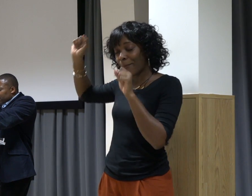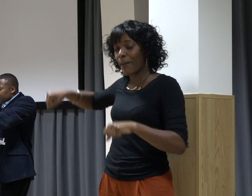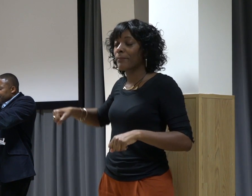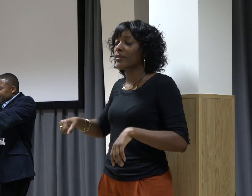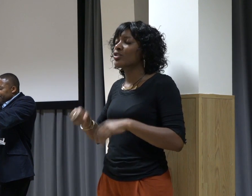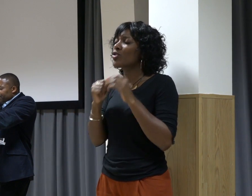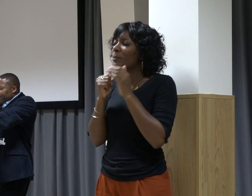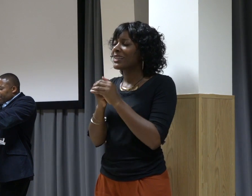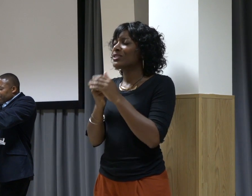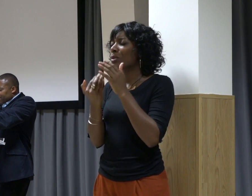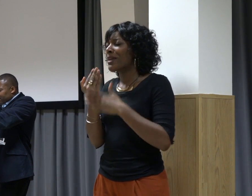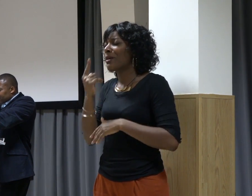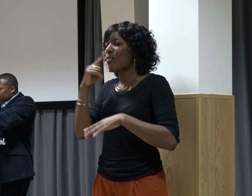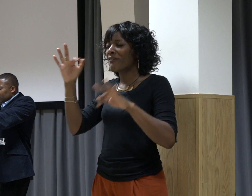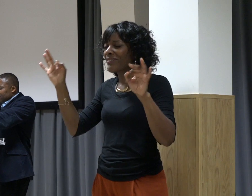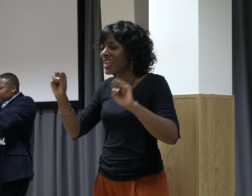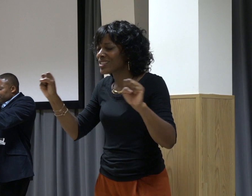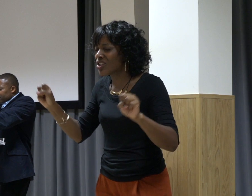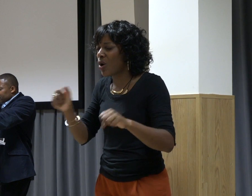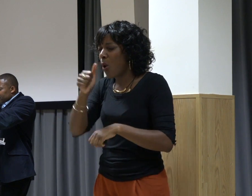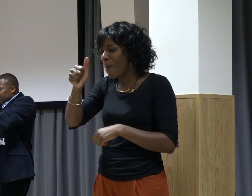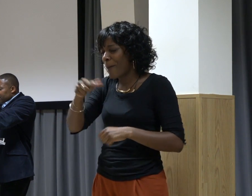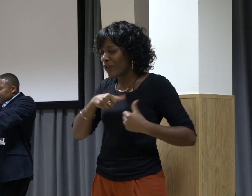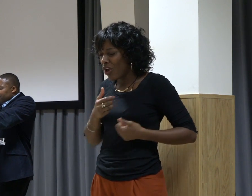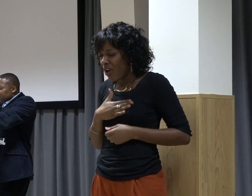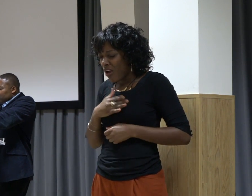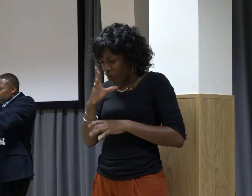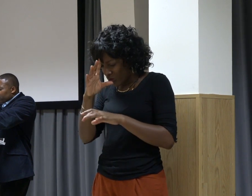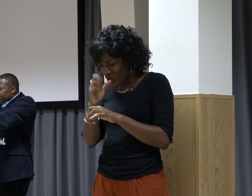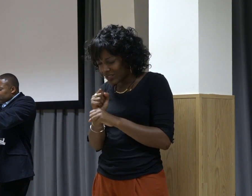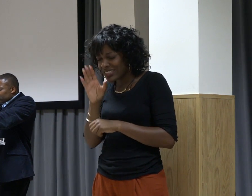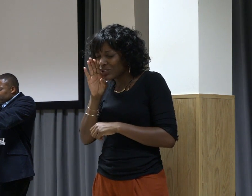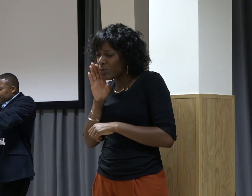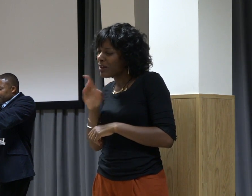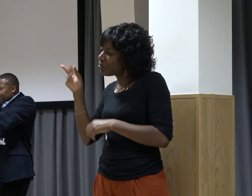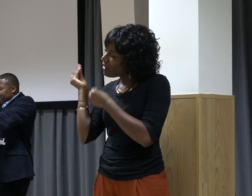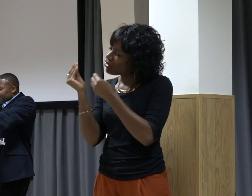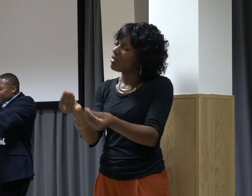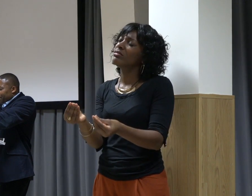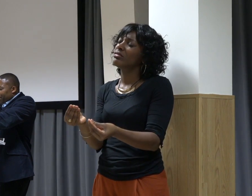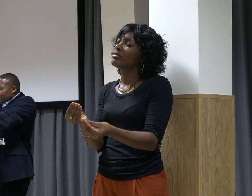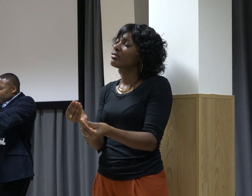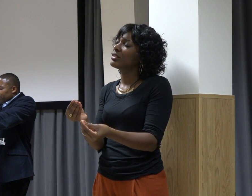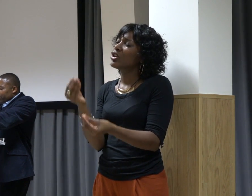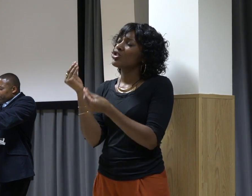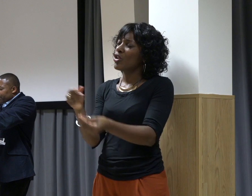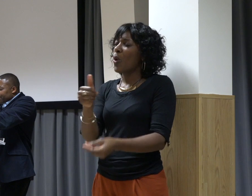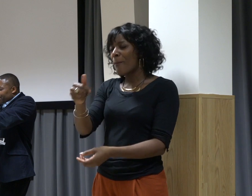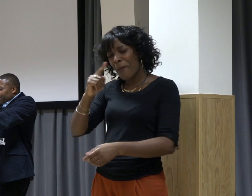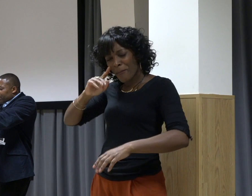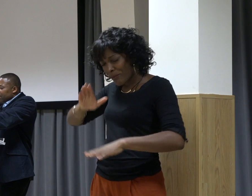sont là, qui s'adressent à toi, Seigneur. Merci de glorifier ton nom. Seigneur,